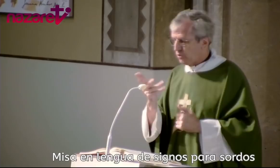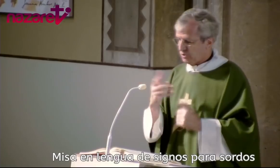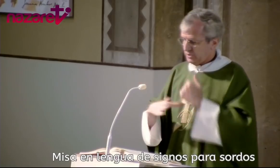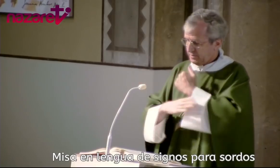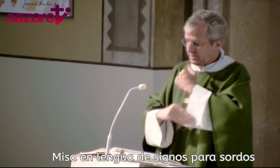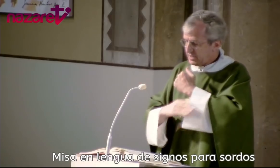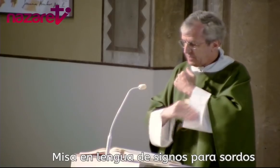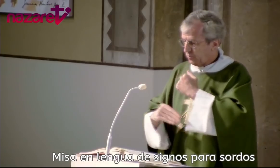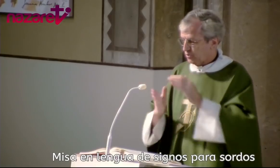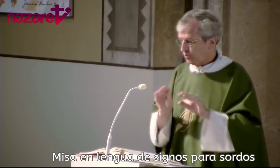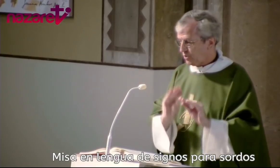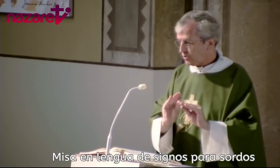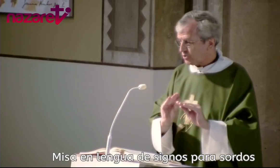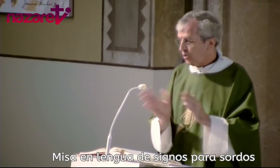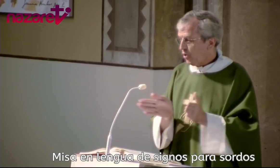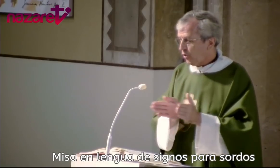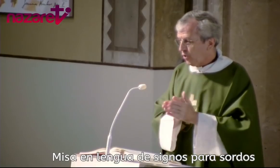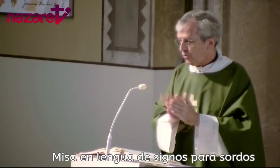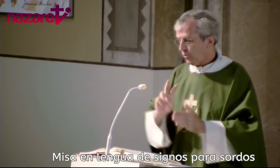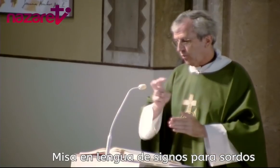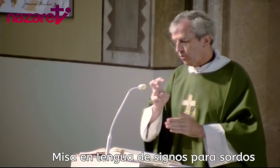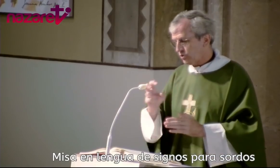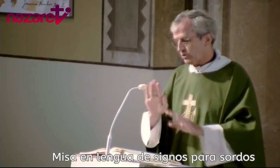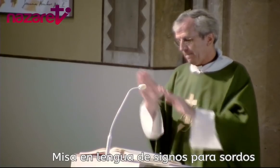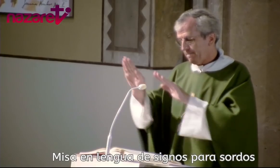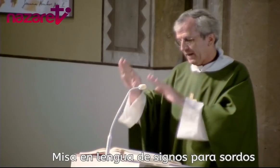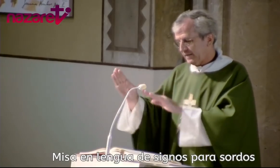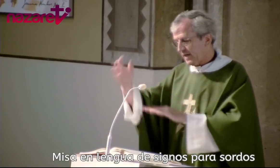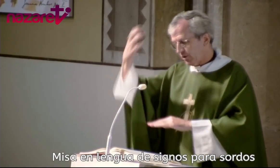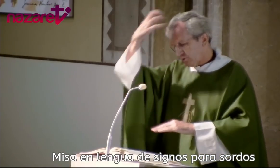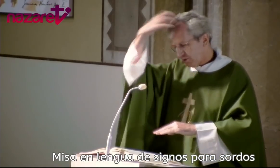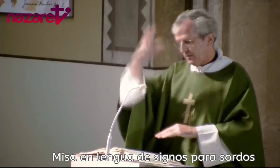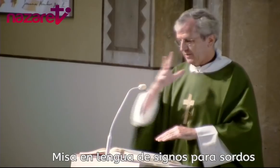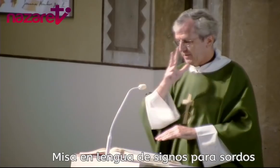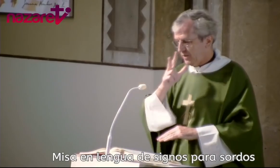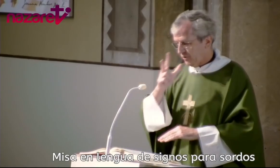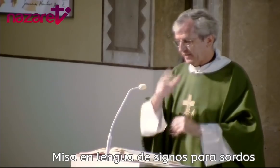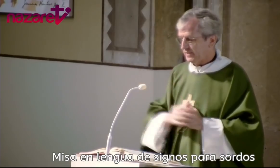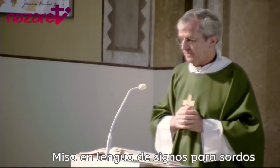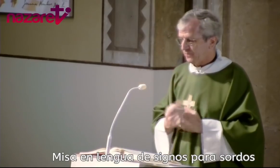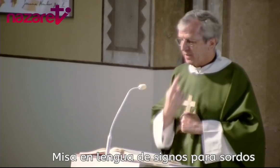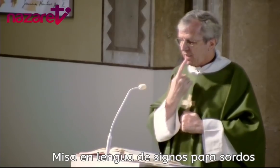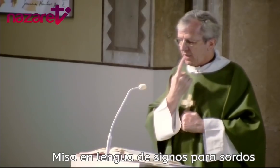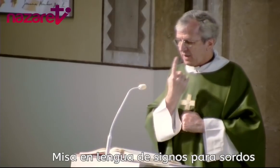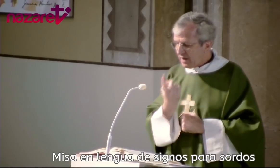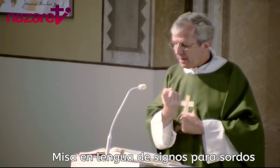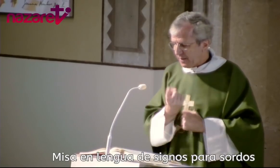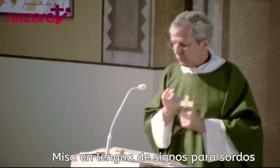algunos discípulos suyos con unos partidarios de Herodes. Y le preguntaron